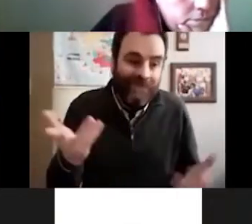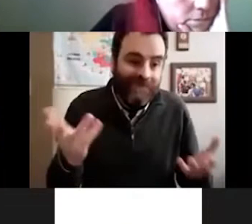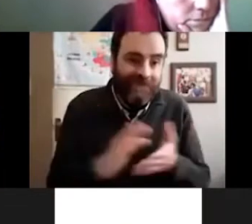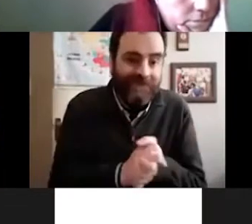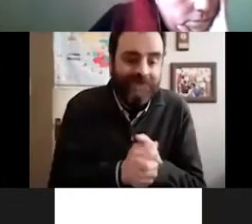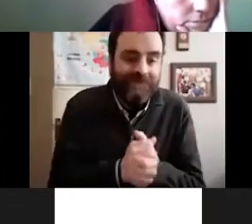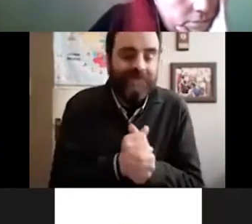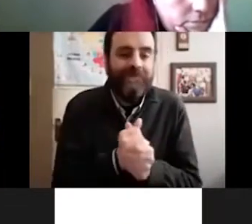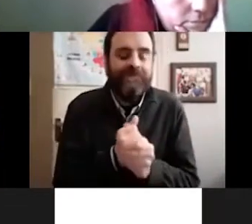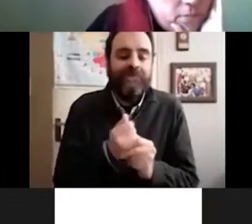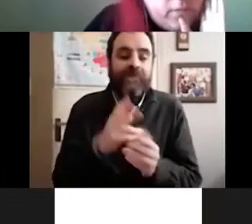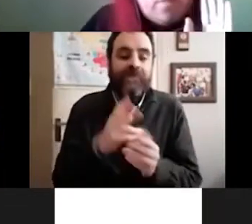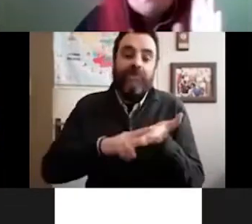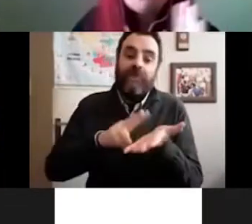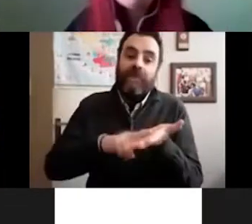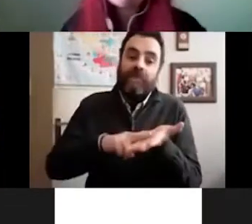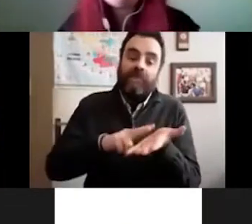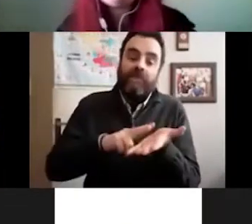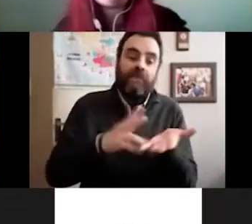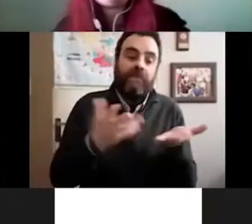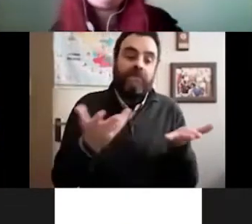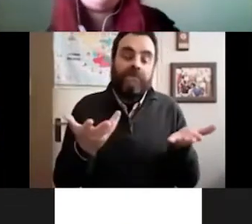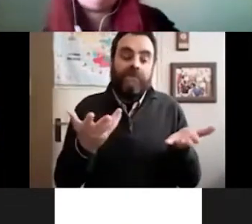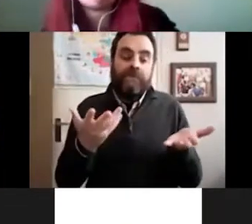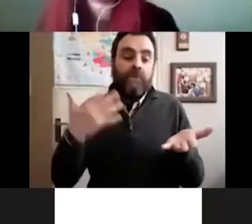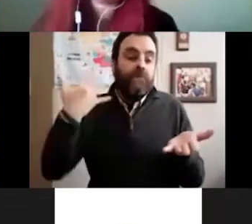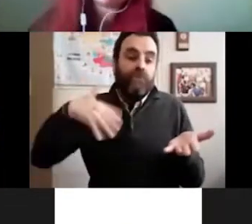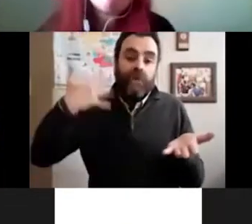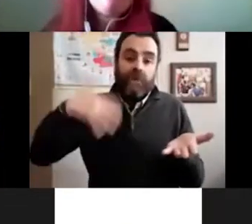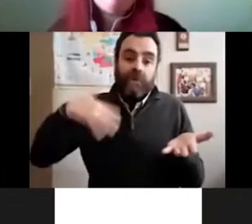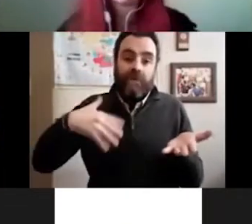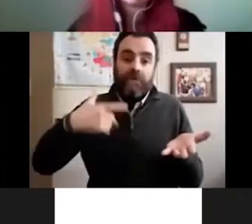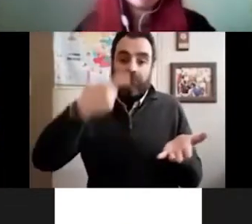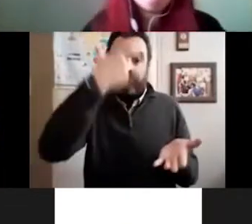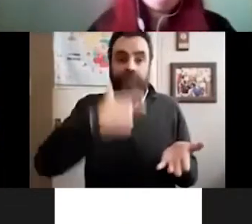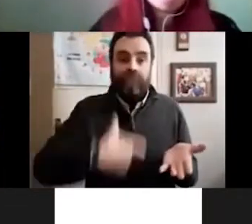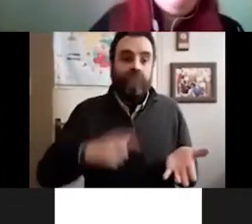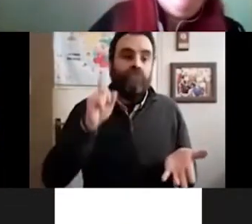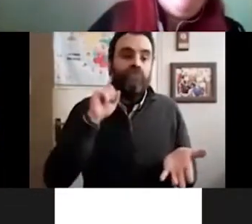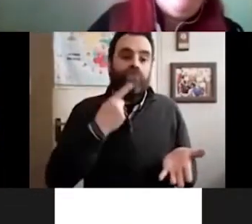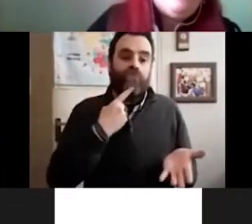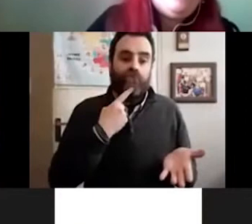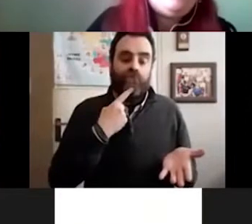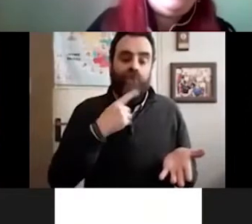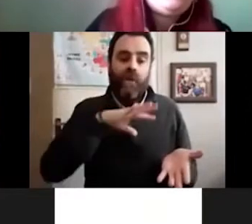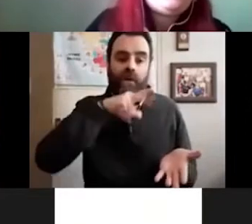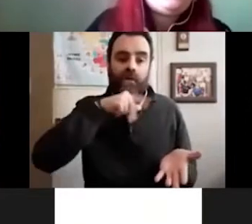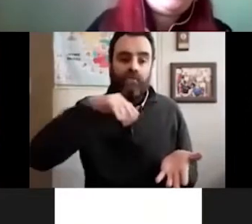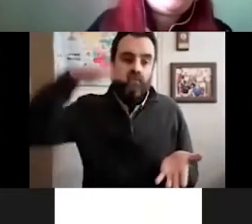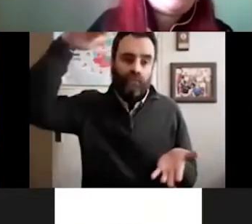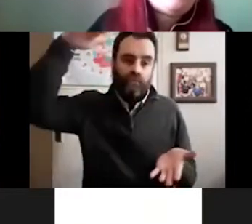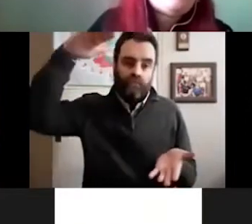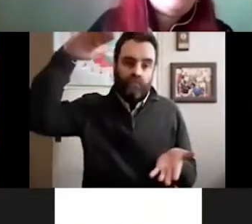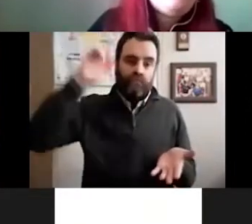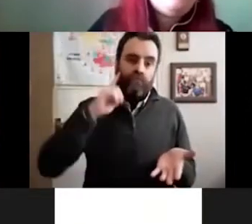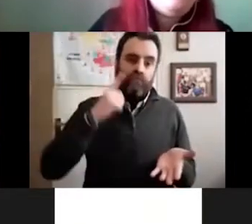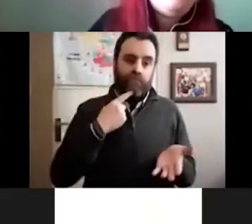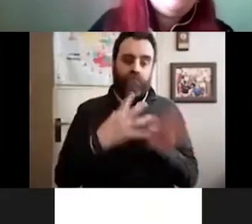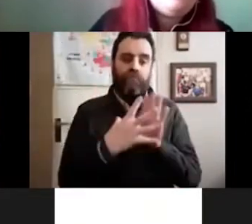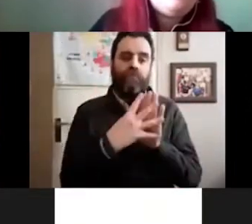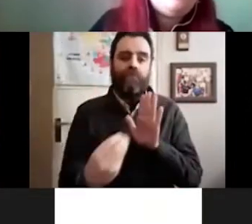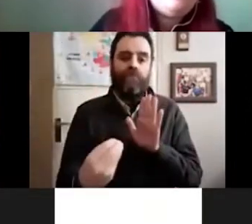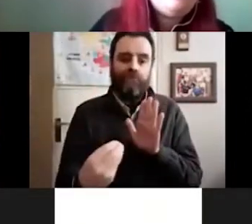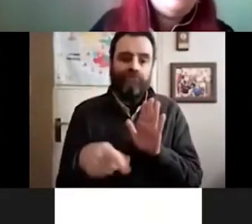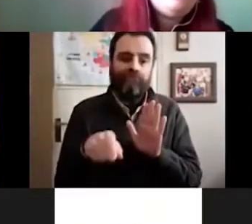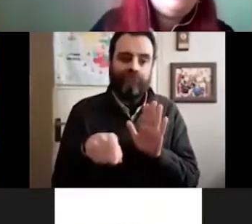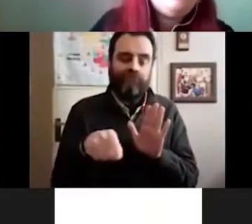Bueno, ese tema es muy difícil de responder, dice. La verdad, es muy importante saber que yo